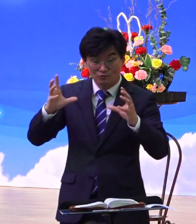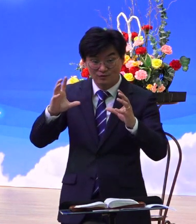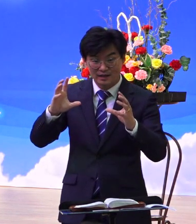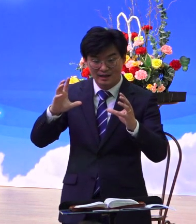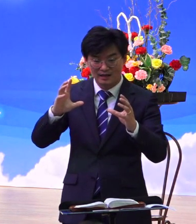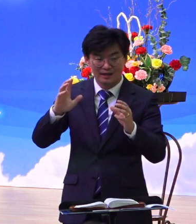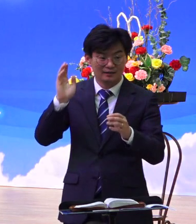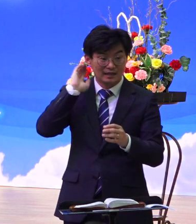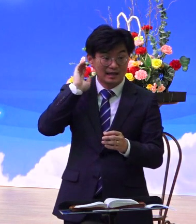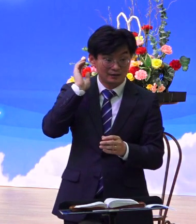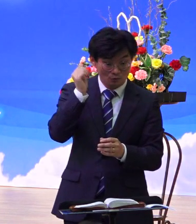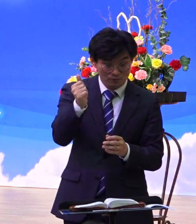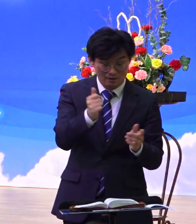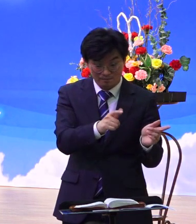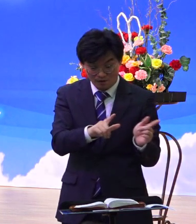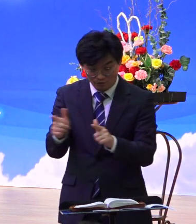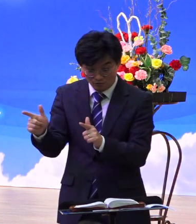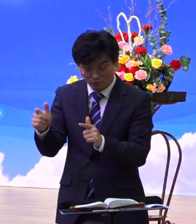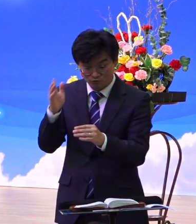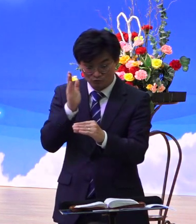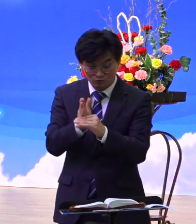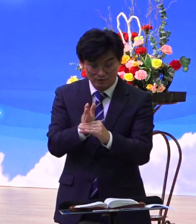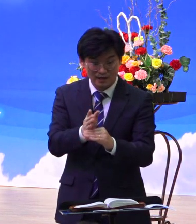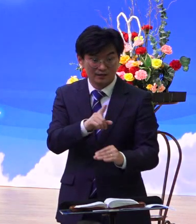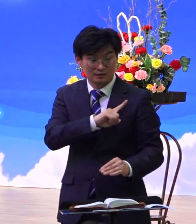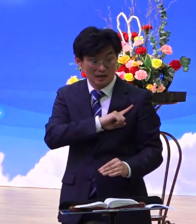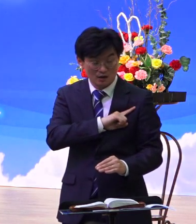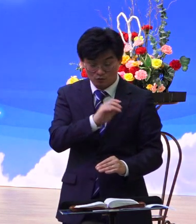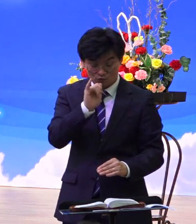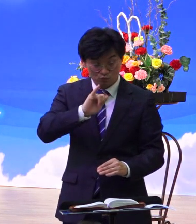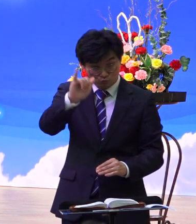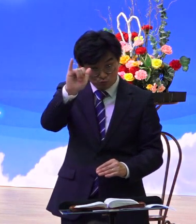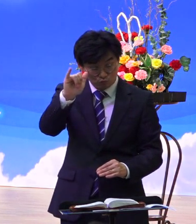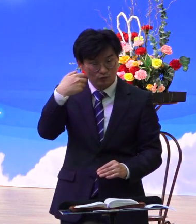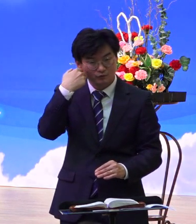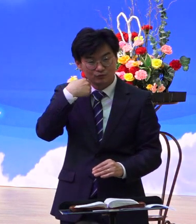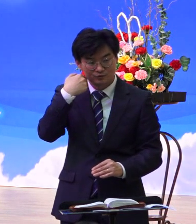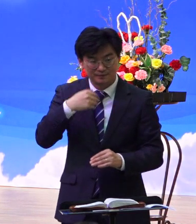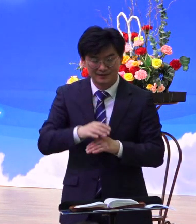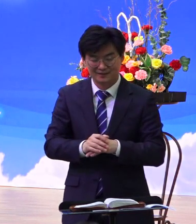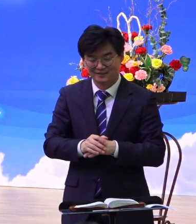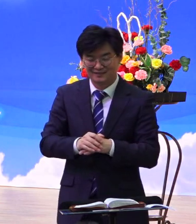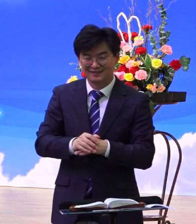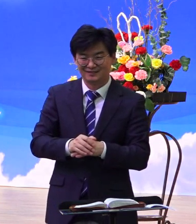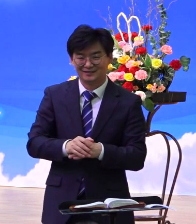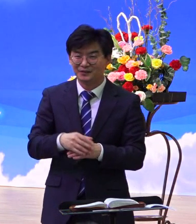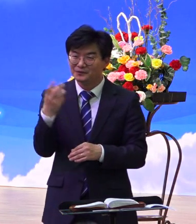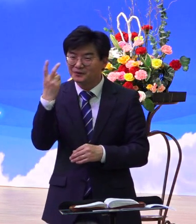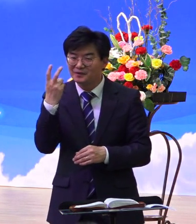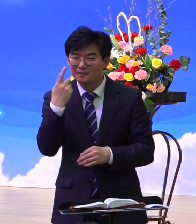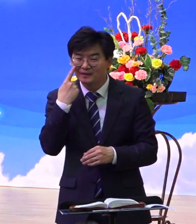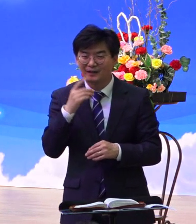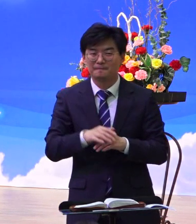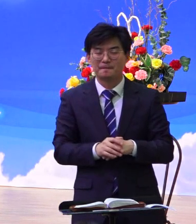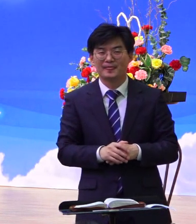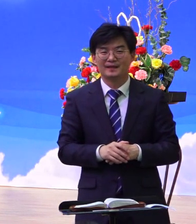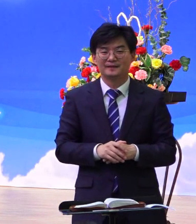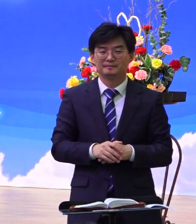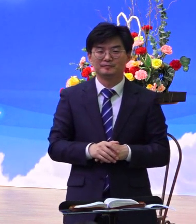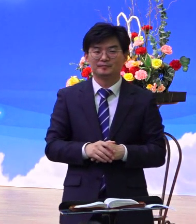대한 평가였는데 그 결과가 어떻게 되었는지 많은 관심을 받았는데 현재 미국의